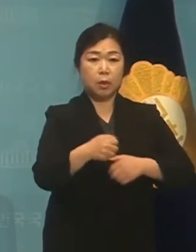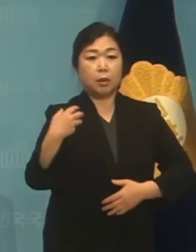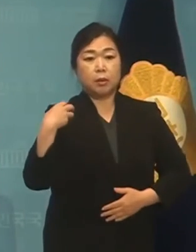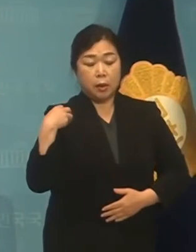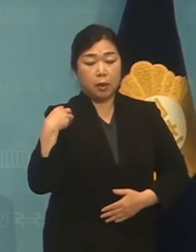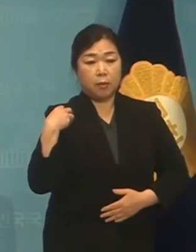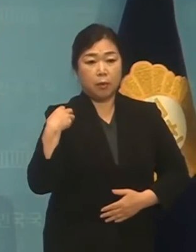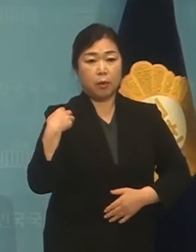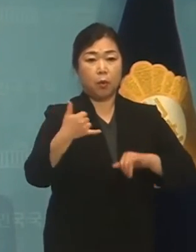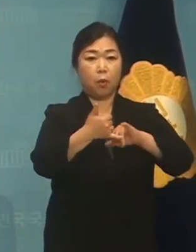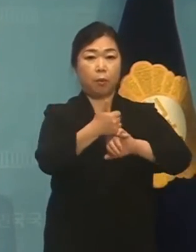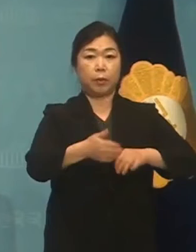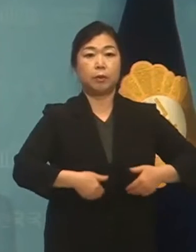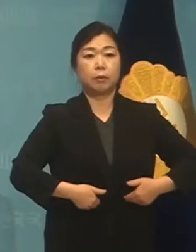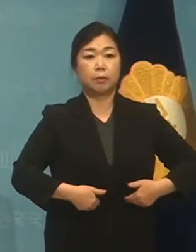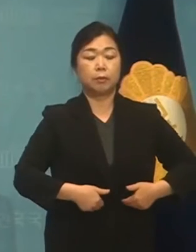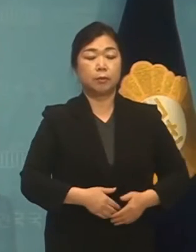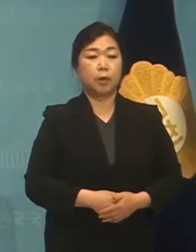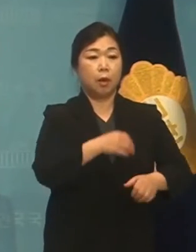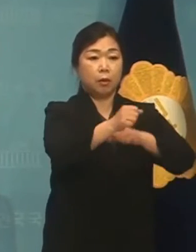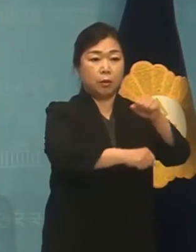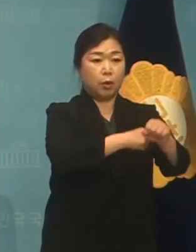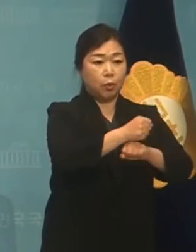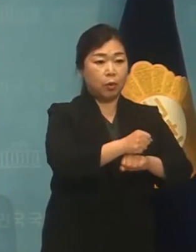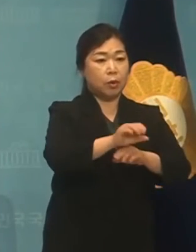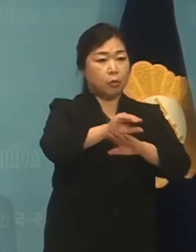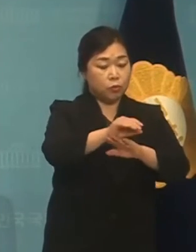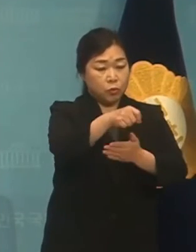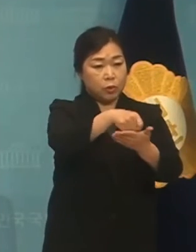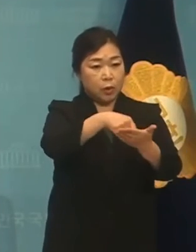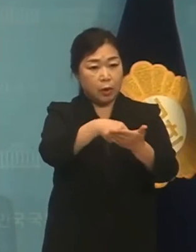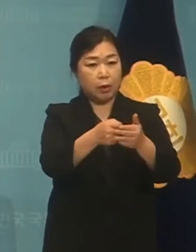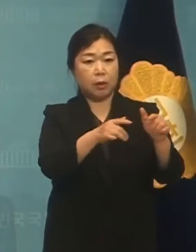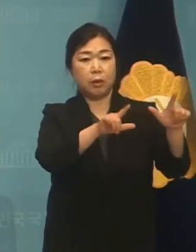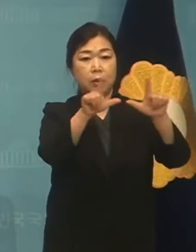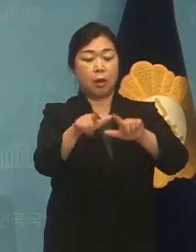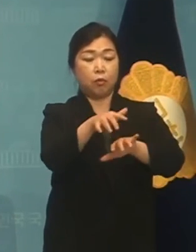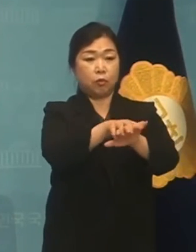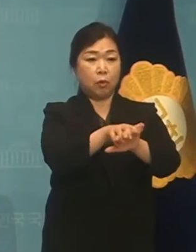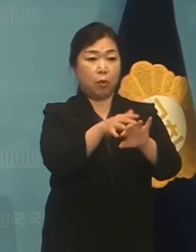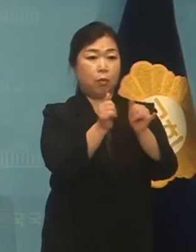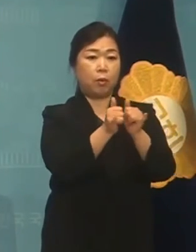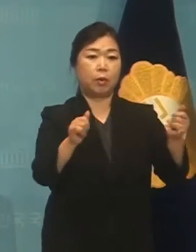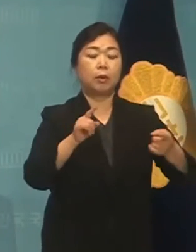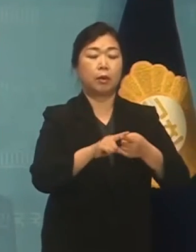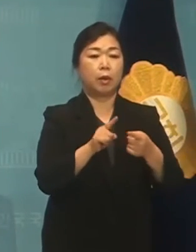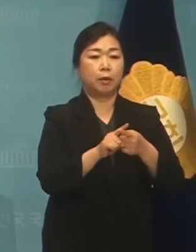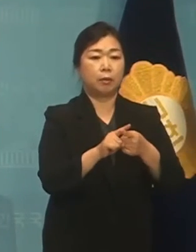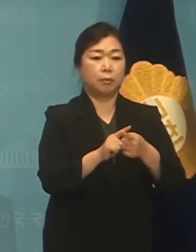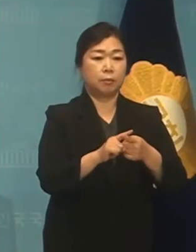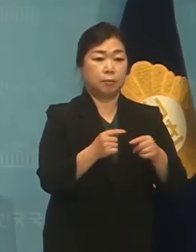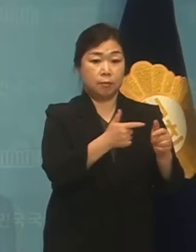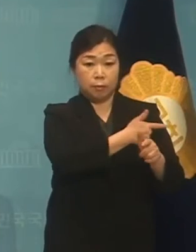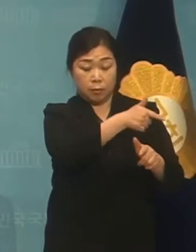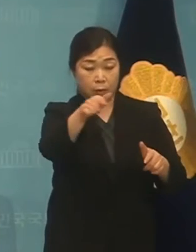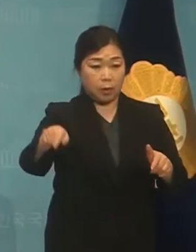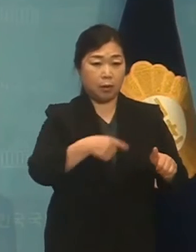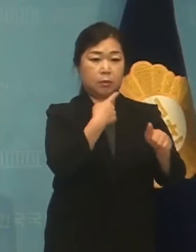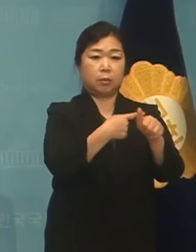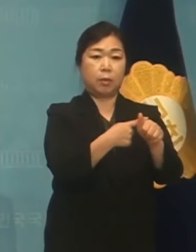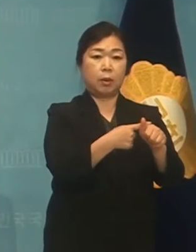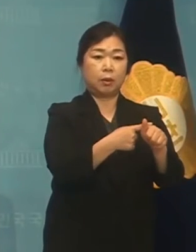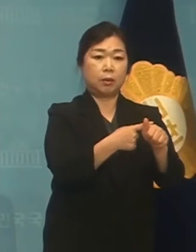책임을 동반해야 합니다. 자유로운 취재와 사회 구성원 조직에 대한 폭넓은 비판은